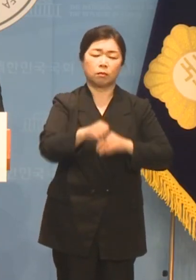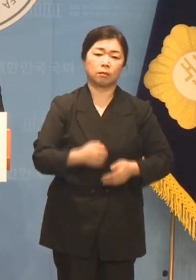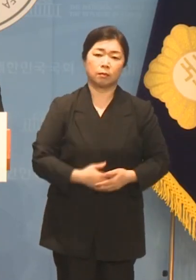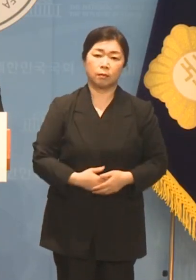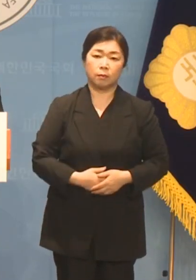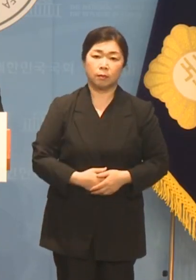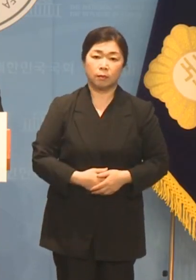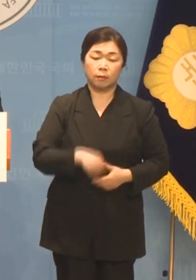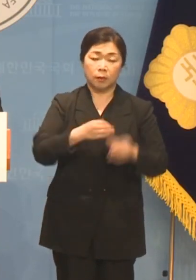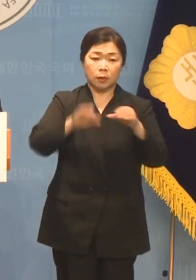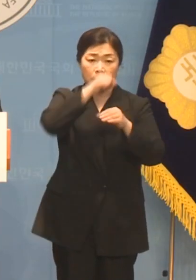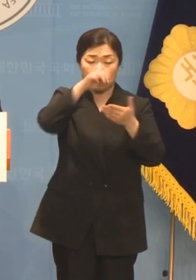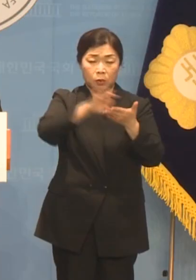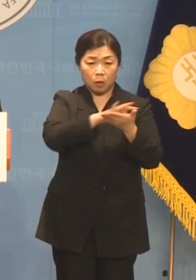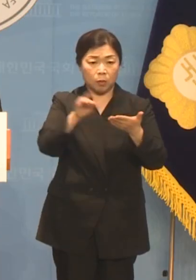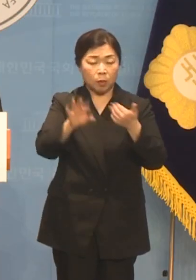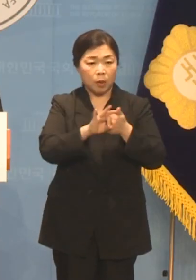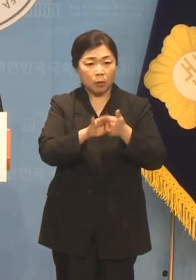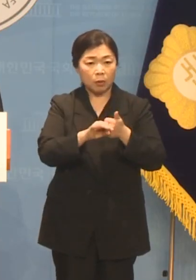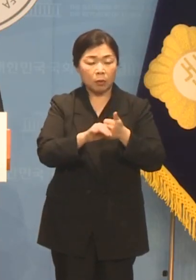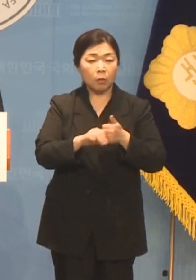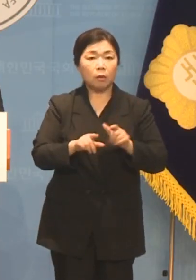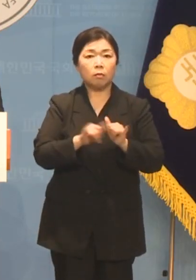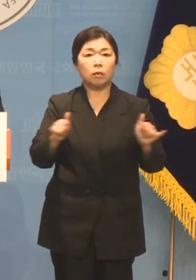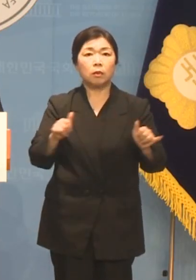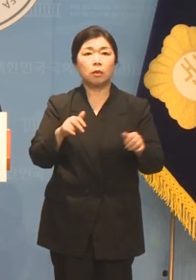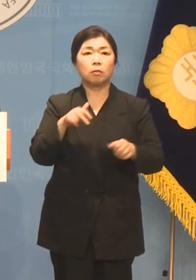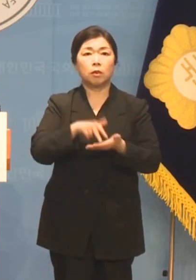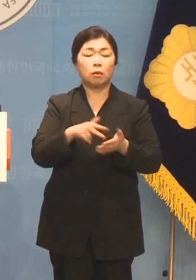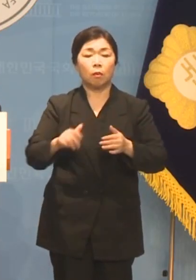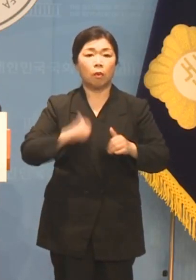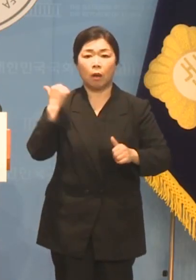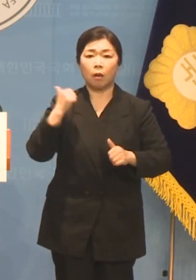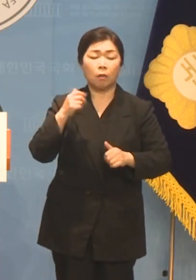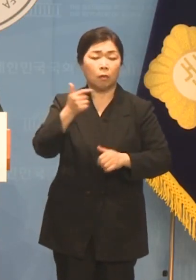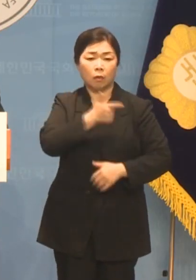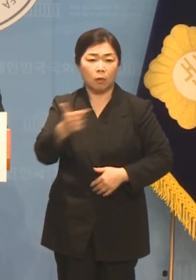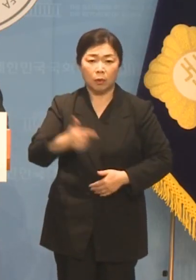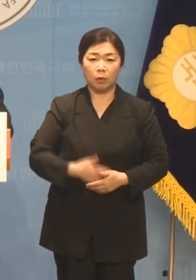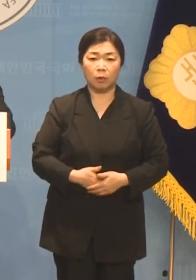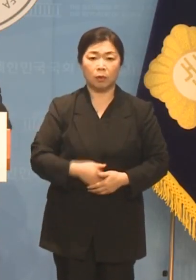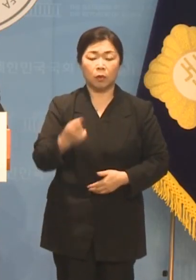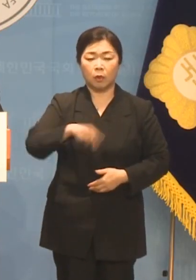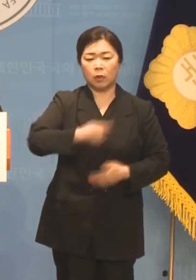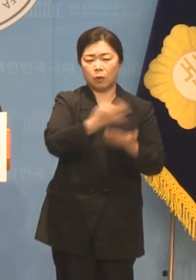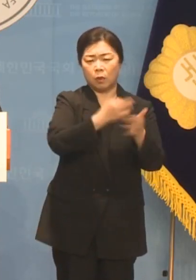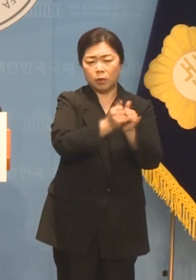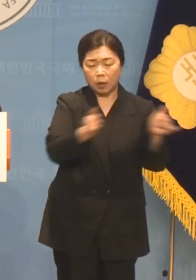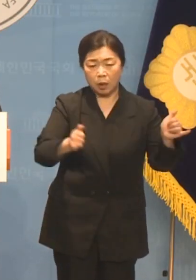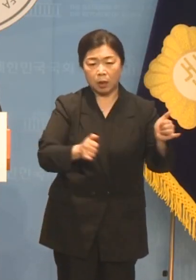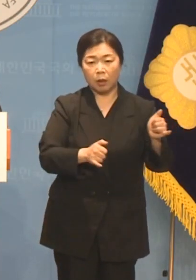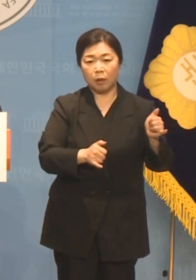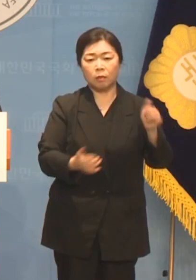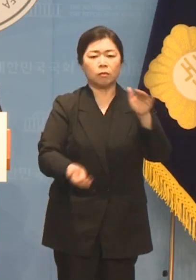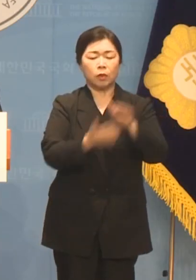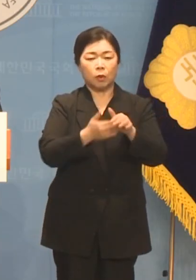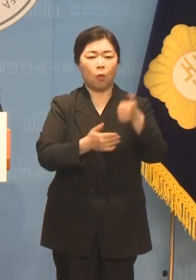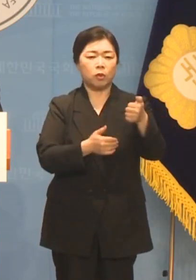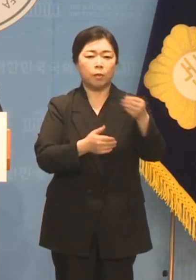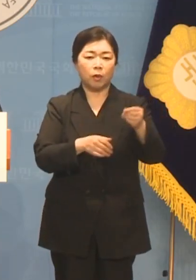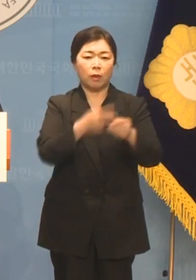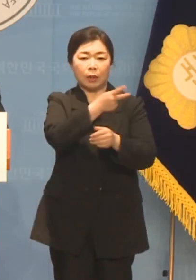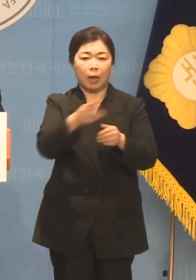대래 서민들의 하만 돋구고 있는 것입니다. 소상공인에 대해 최대 50만 원의 크레딧을 지원한다고